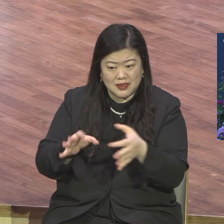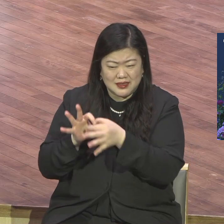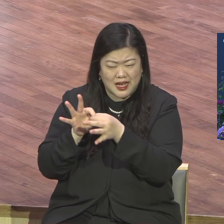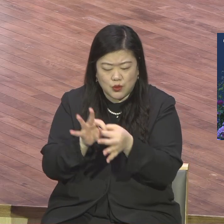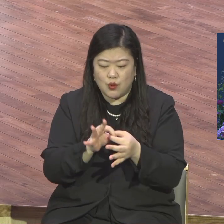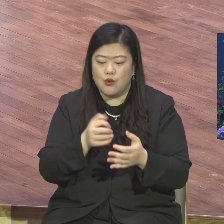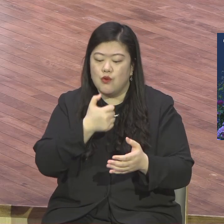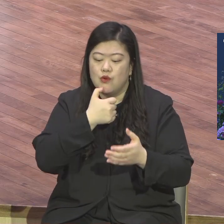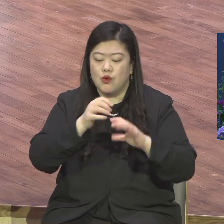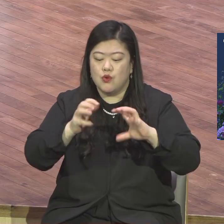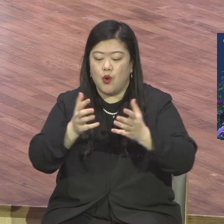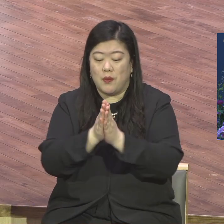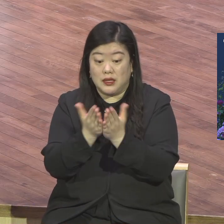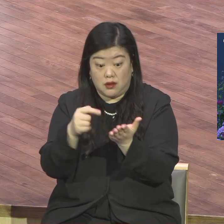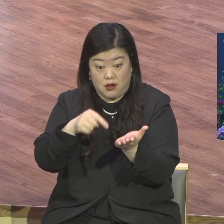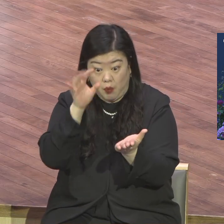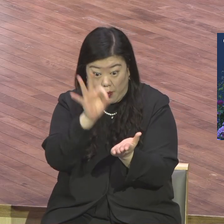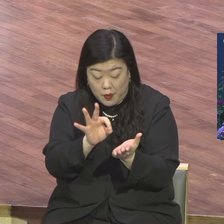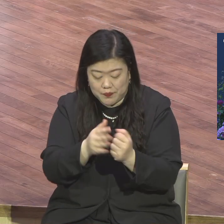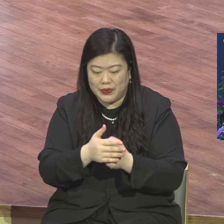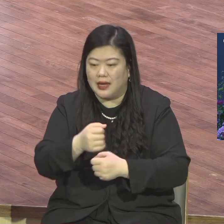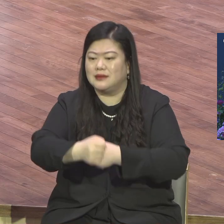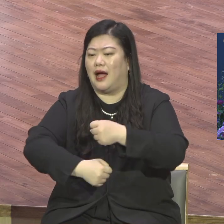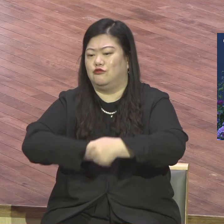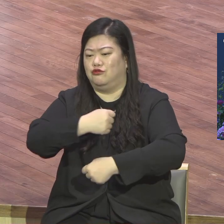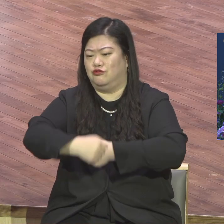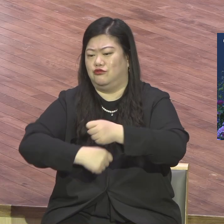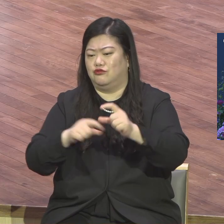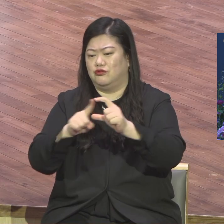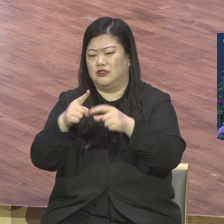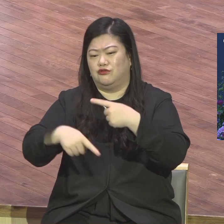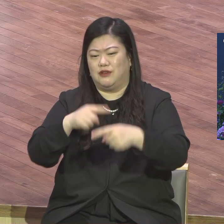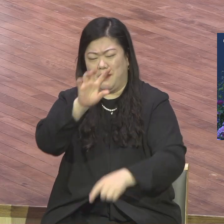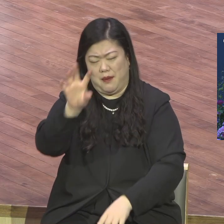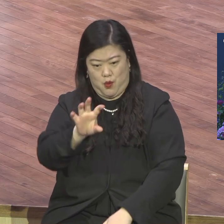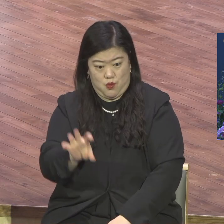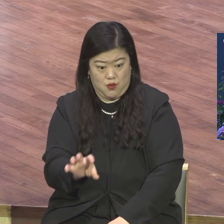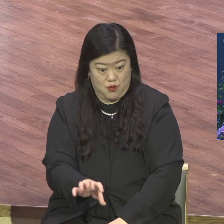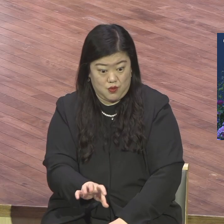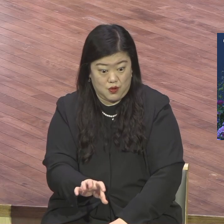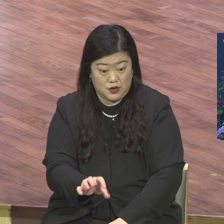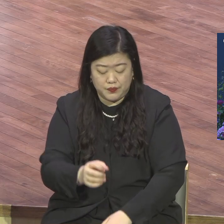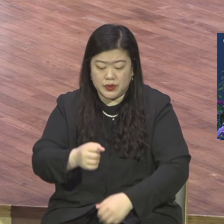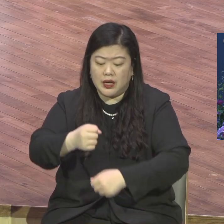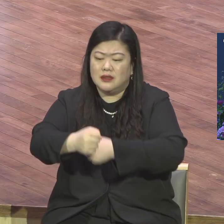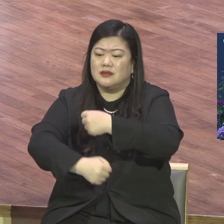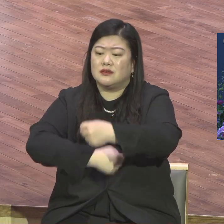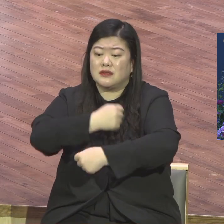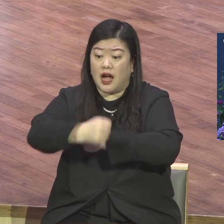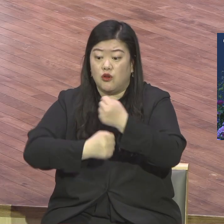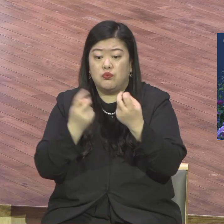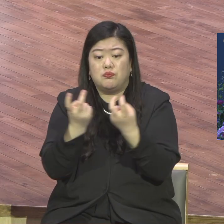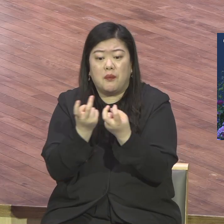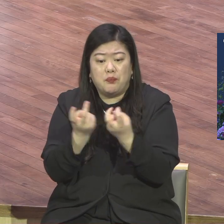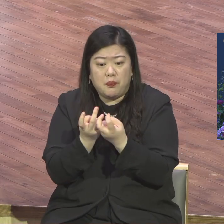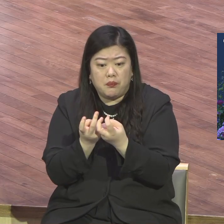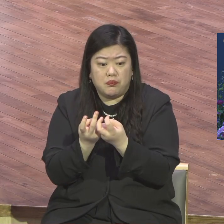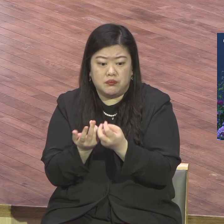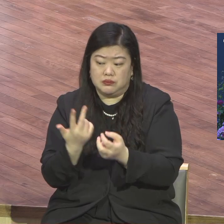참 자유, 참 누림에 살 수 있는 영적 비밀을 그렇게